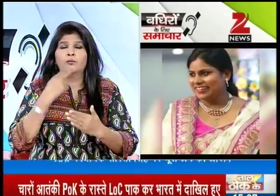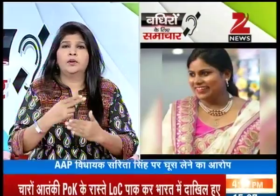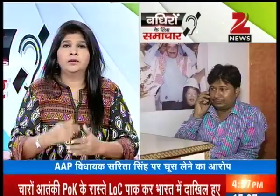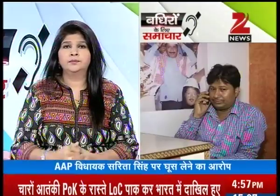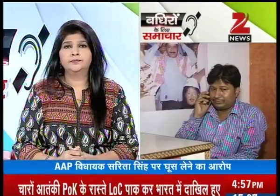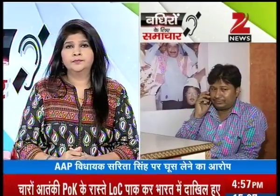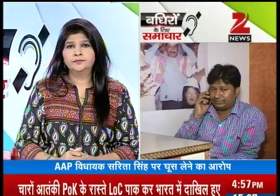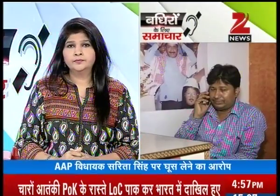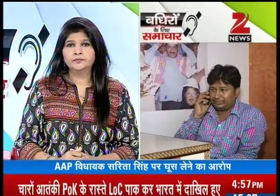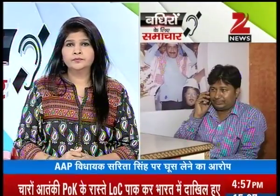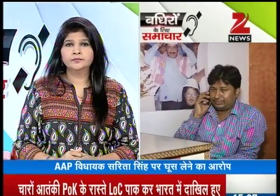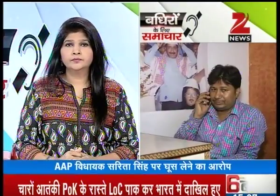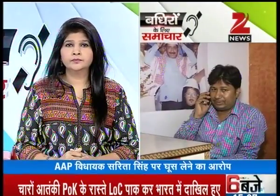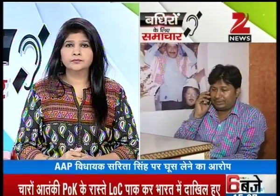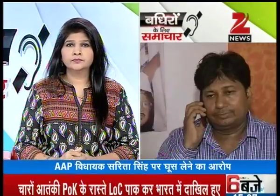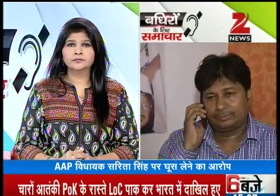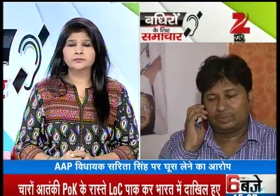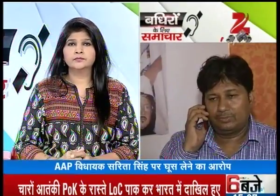का आरोप लगाया है।